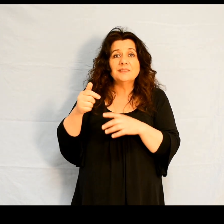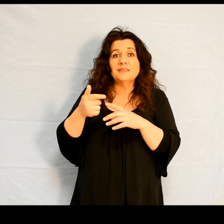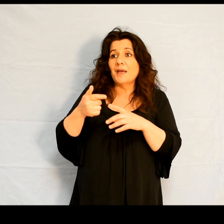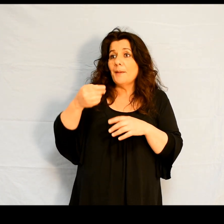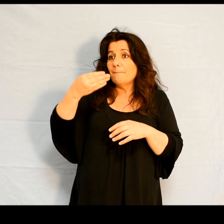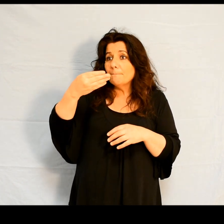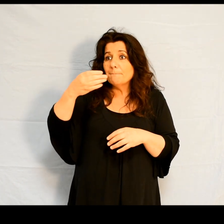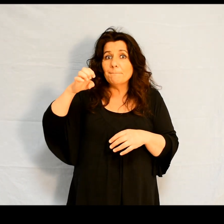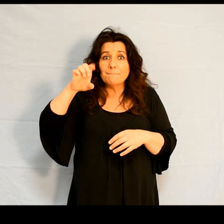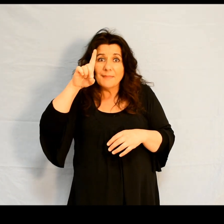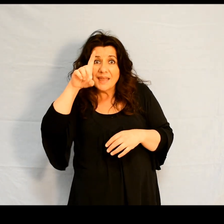Médès